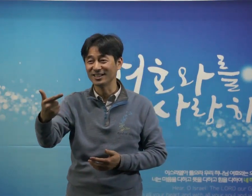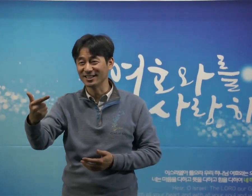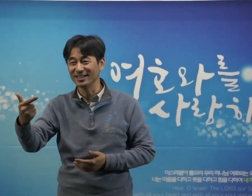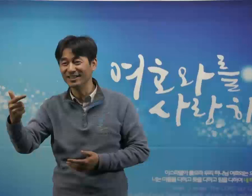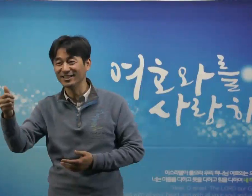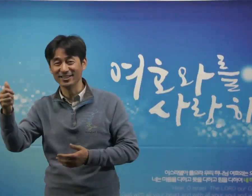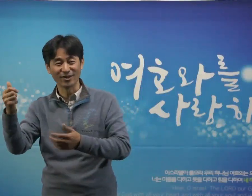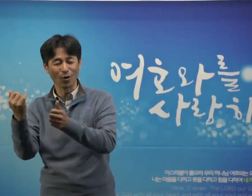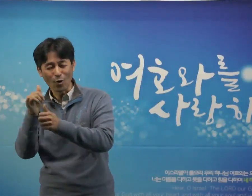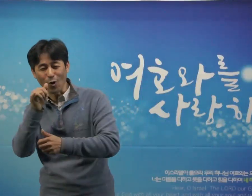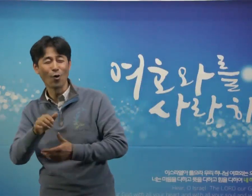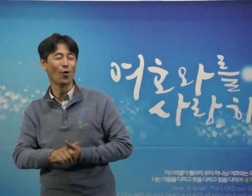션도 있고,